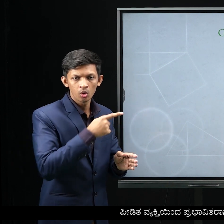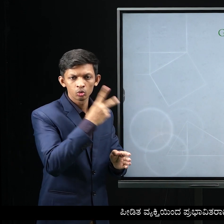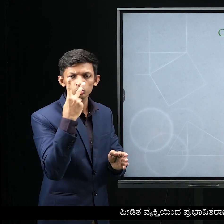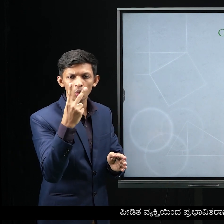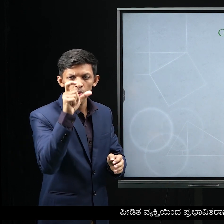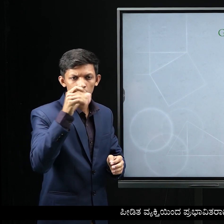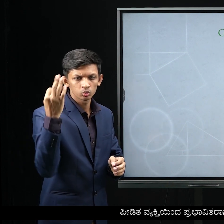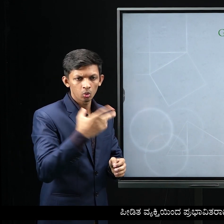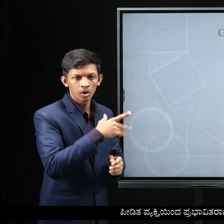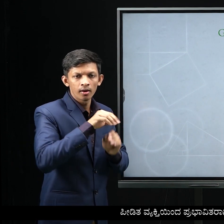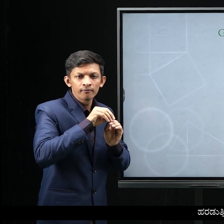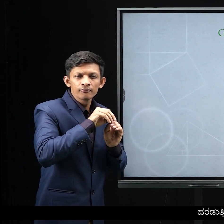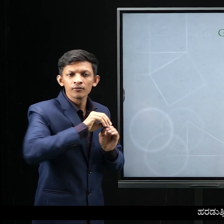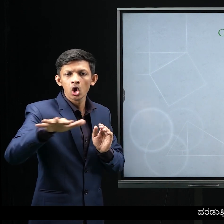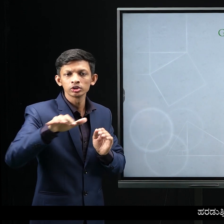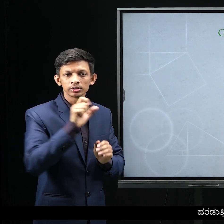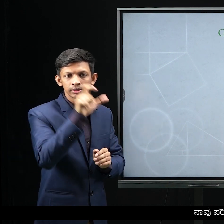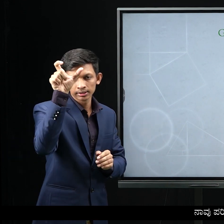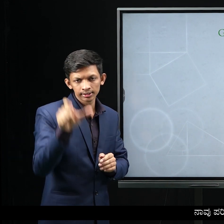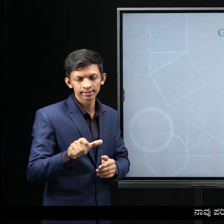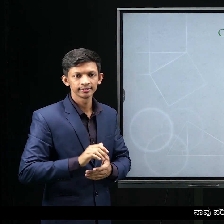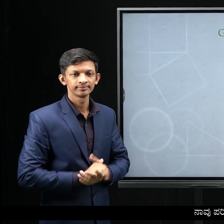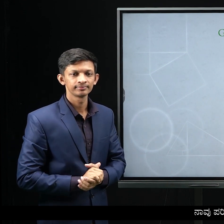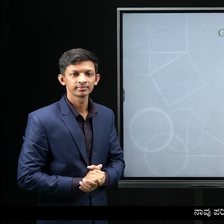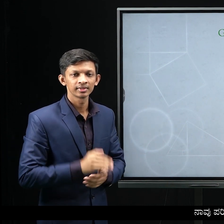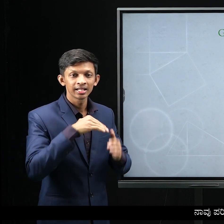ರೀತಿಯಲ್ಲಿ ವೈರಲ್ ರೋಗವು ಹರಡುತ್ತಿದೆ ಎಂದು ನಾವು ಪರಿಗಣಿಸೋಣ.